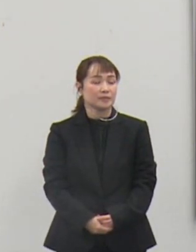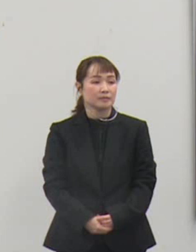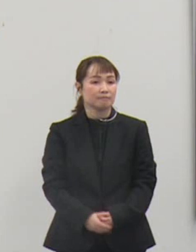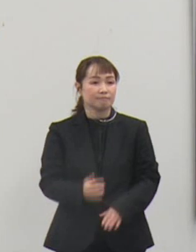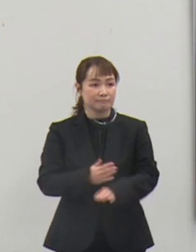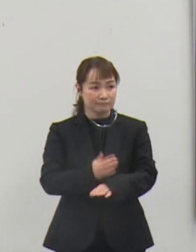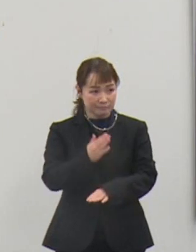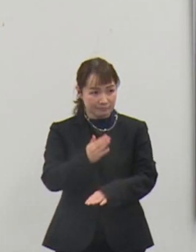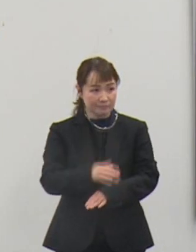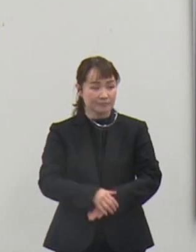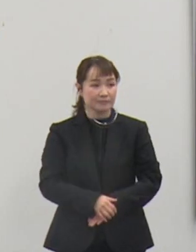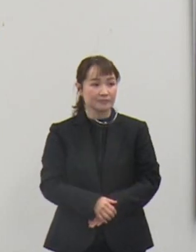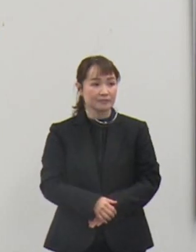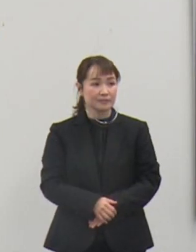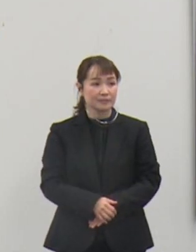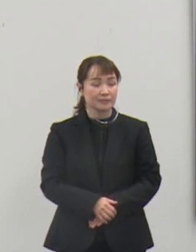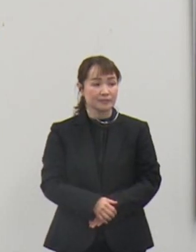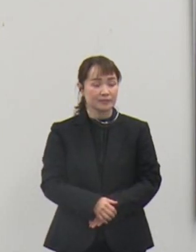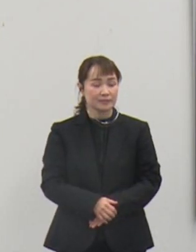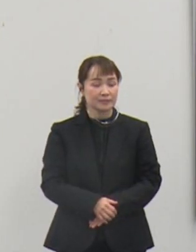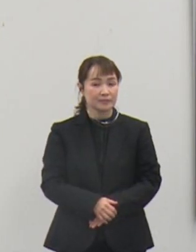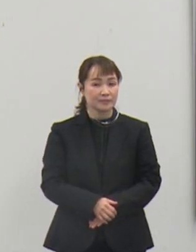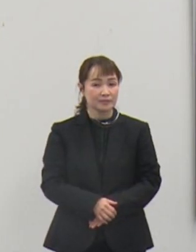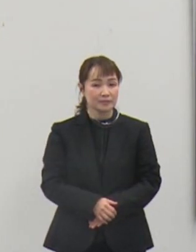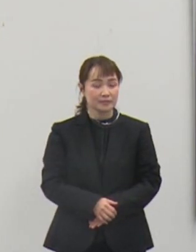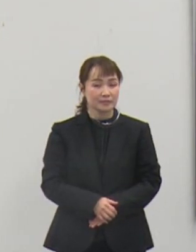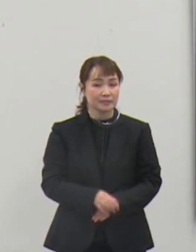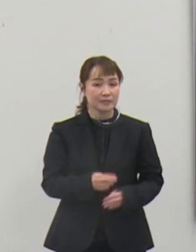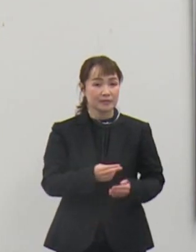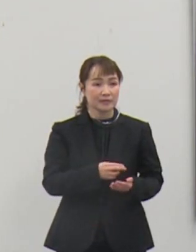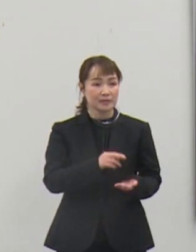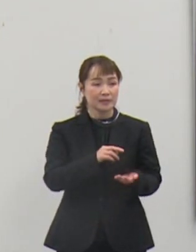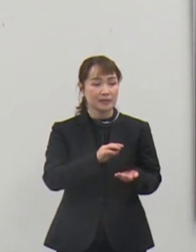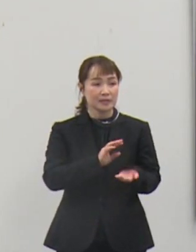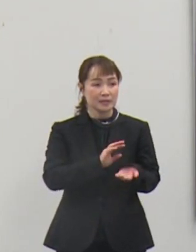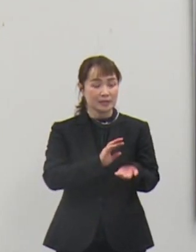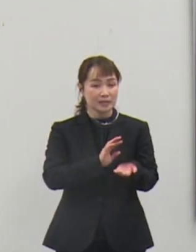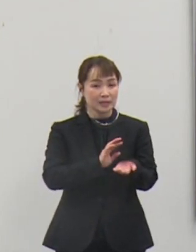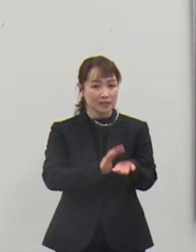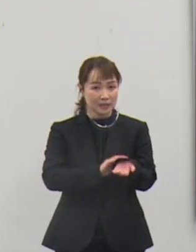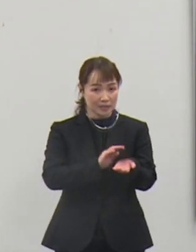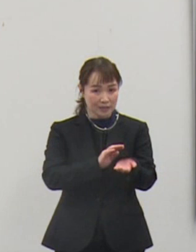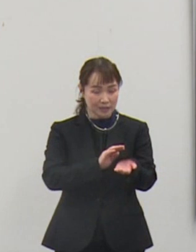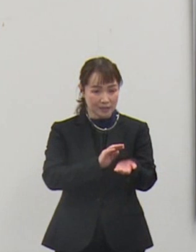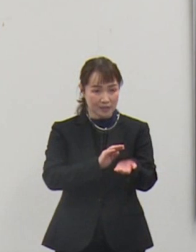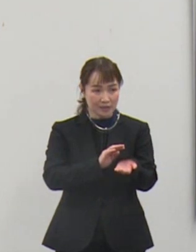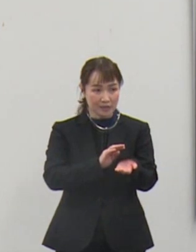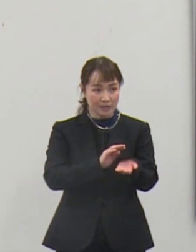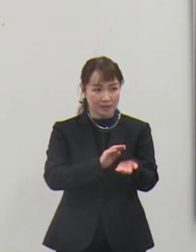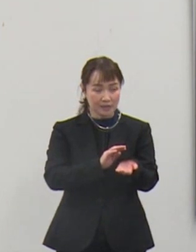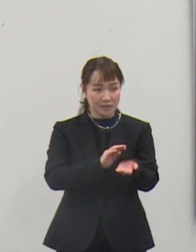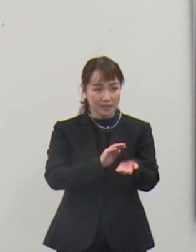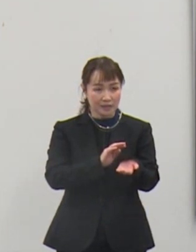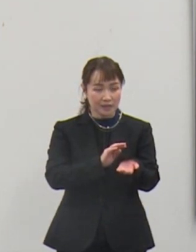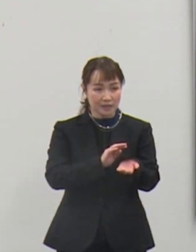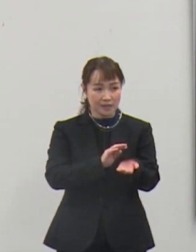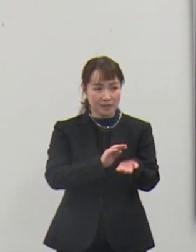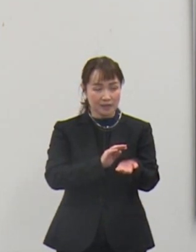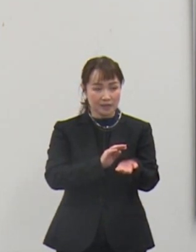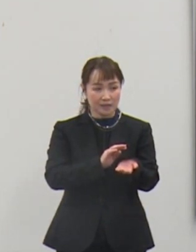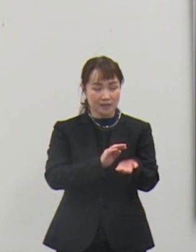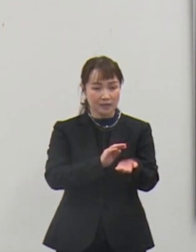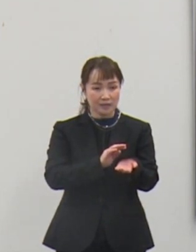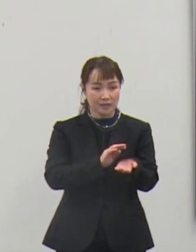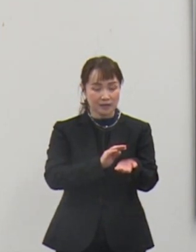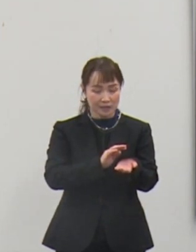ありがとうございます。理解が悪くてすいません。つまり医療の逼迫状況というのを重視しているということにな